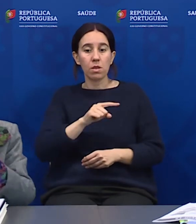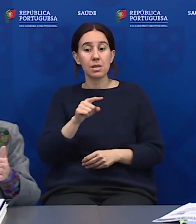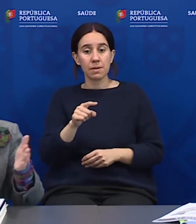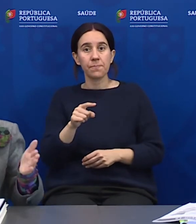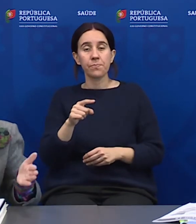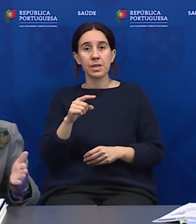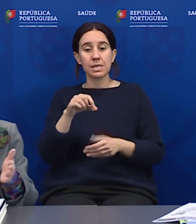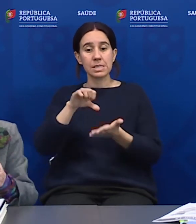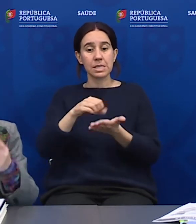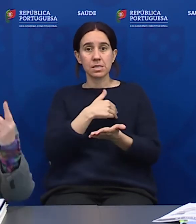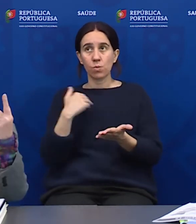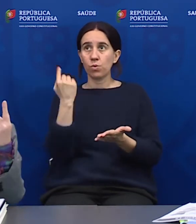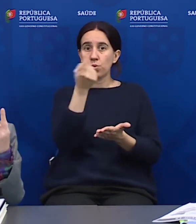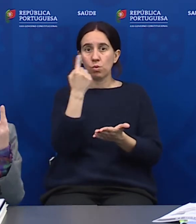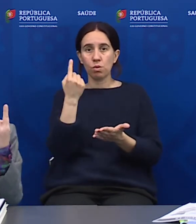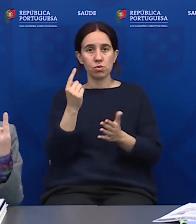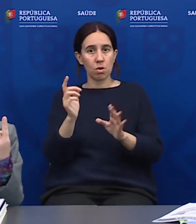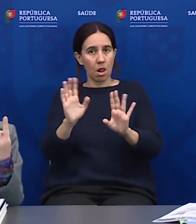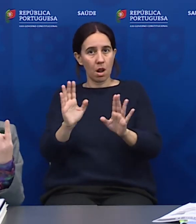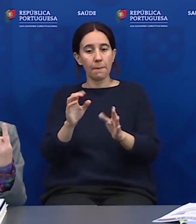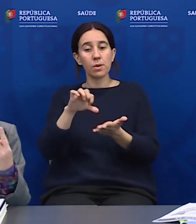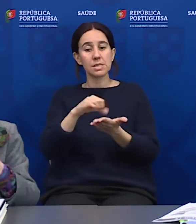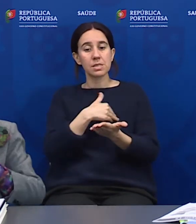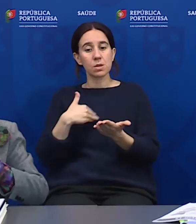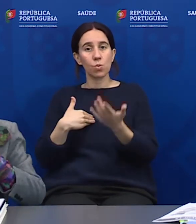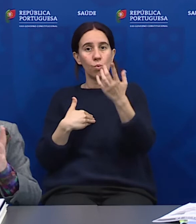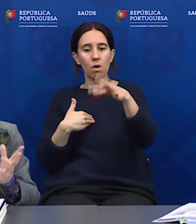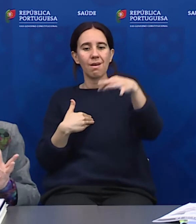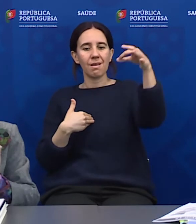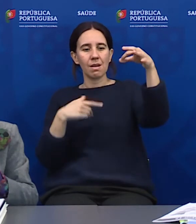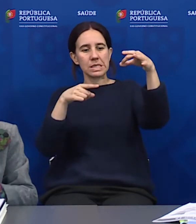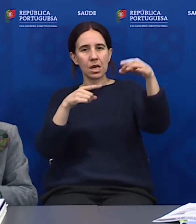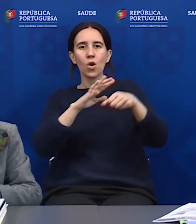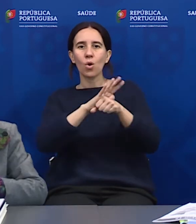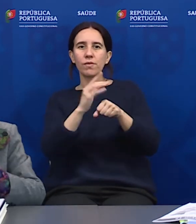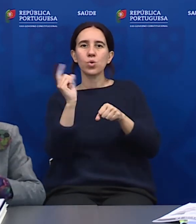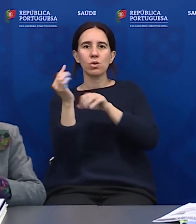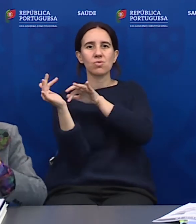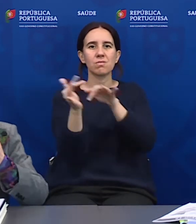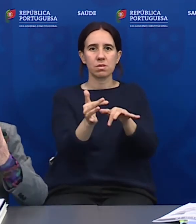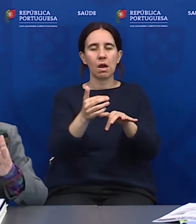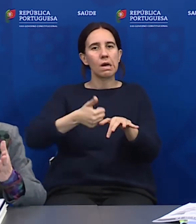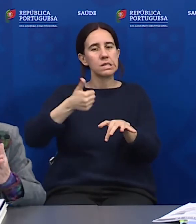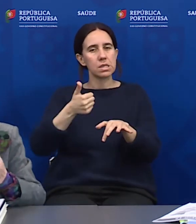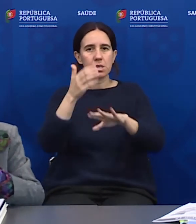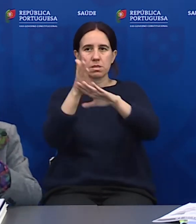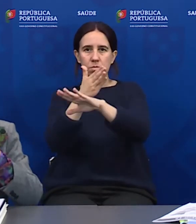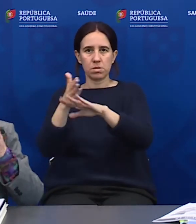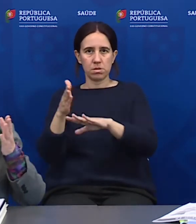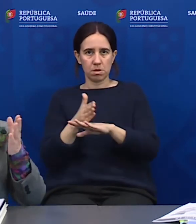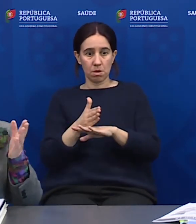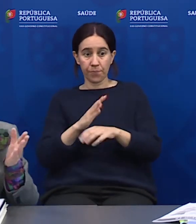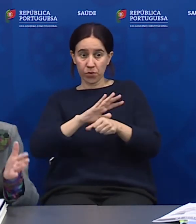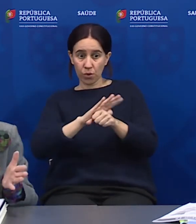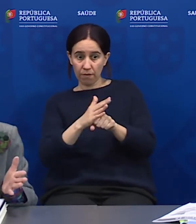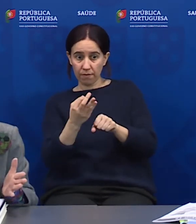dividir todos os centros de saúde, elegem um centro de saúde para ficar Covid para todos. O que interessa é sempre esta separação. Quem